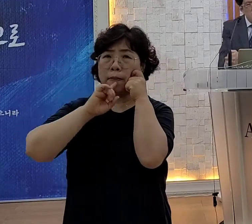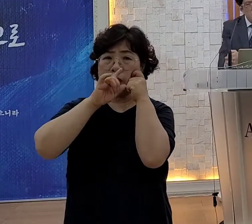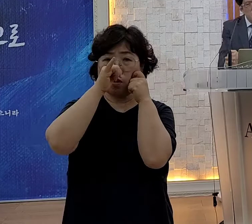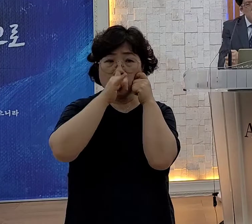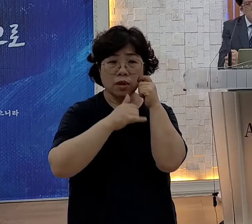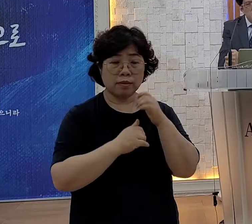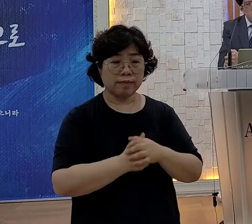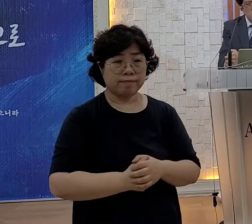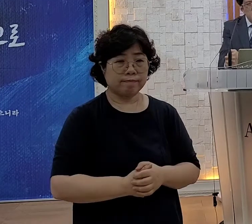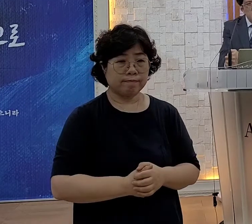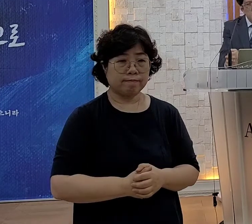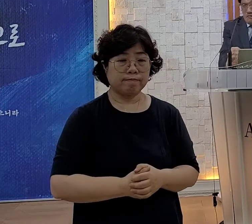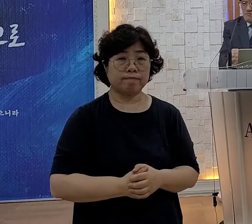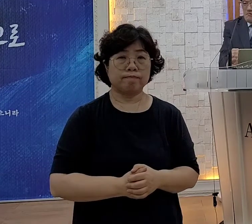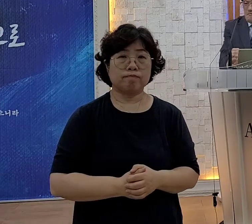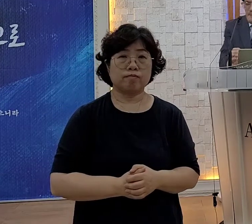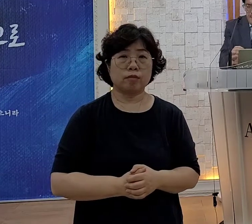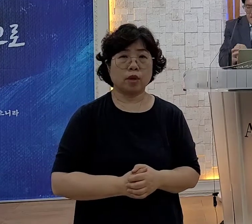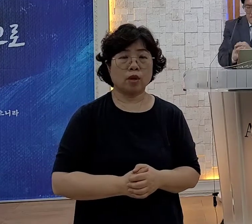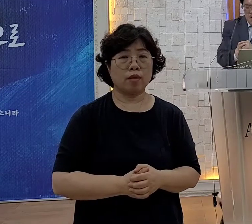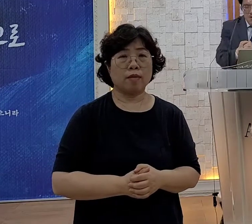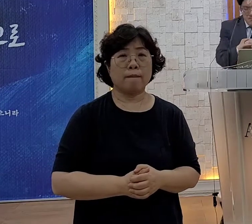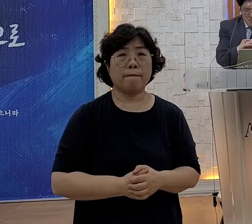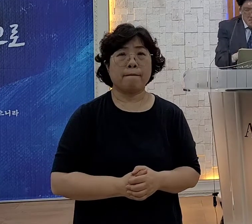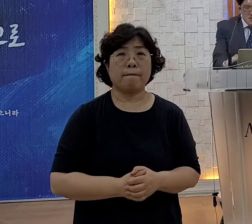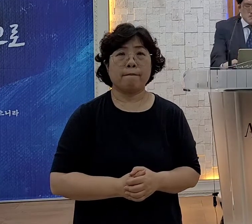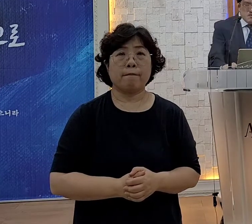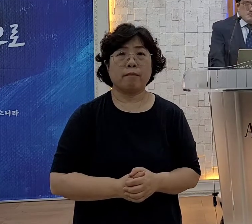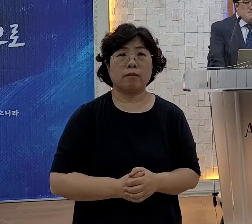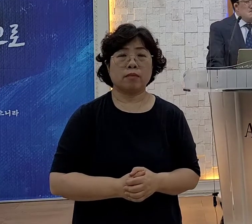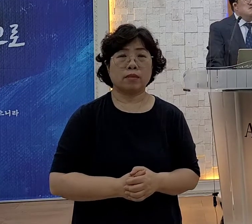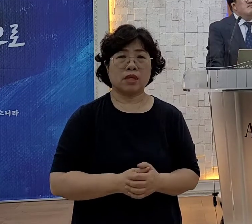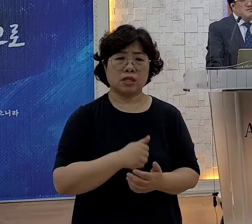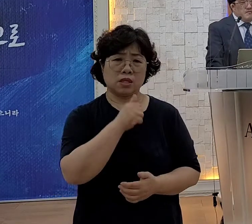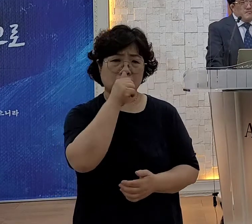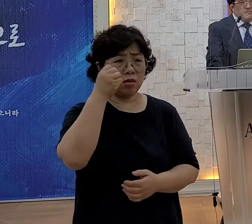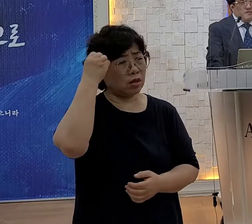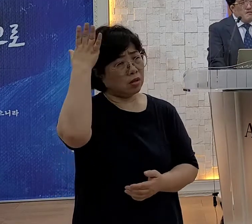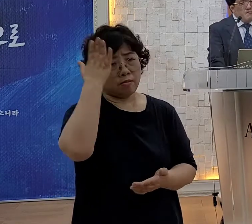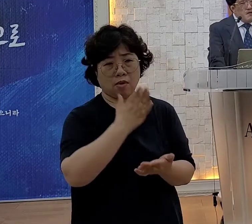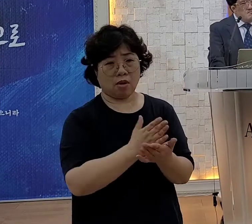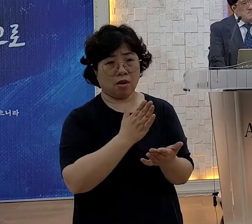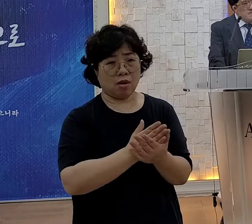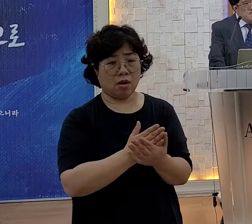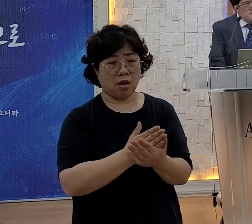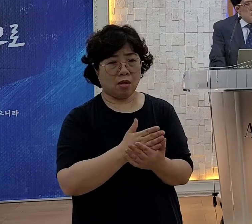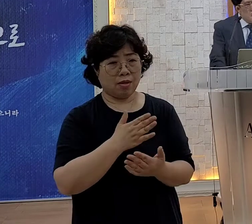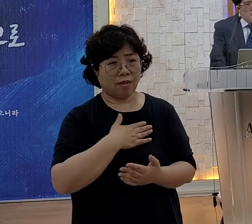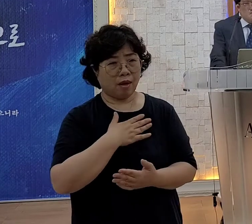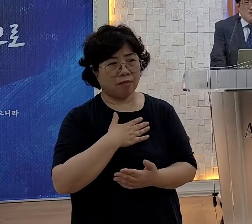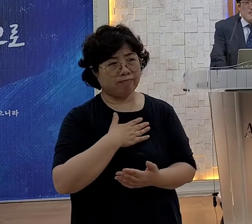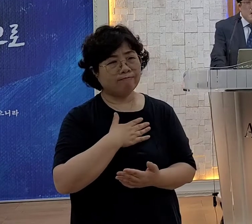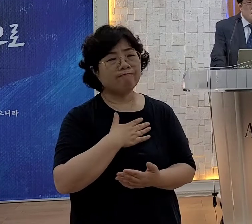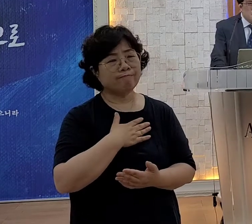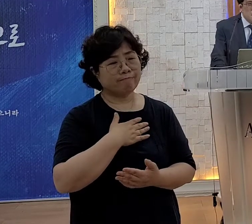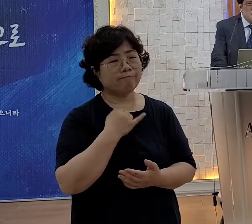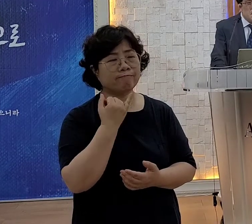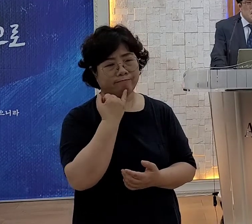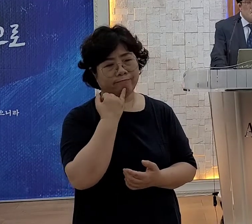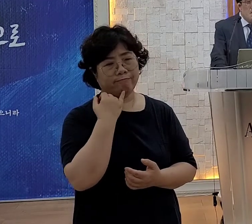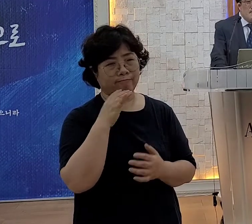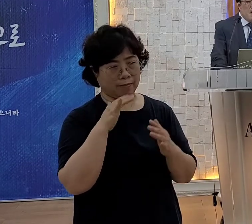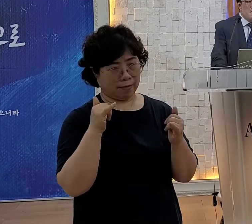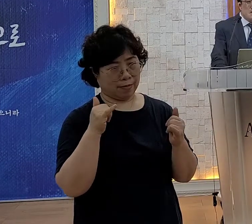못하더니. 그러죠? 자, 이 절대 우리 잊으면 안 돼요. 난 좀 그래도 사랑하고, 난 좀